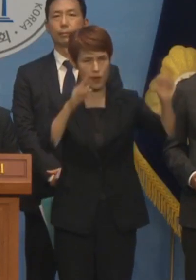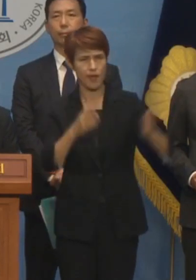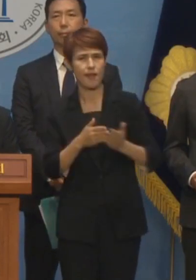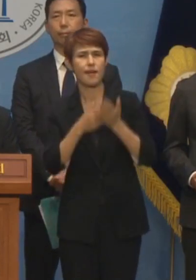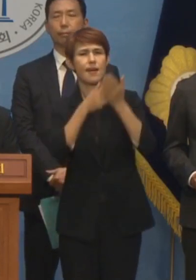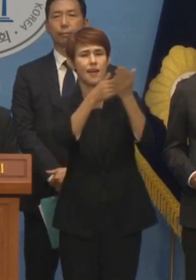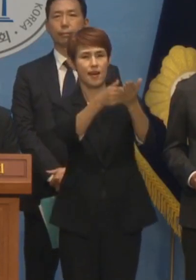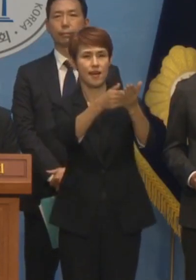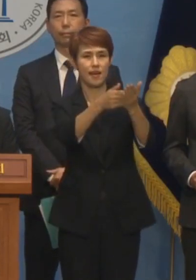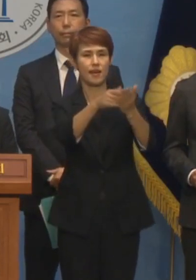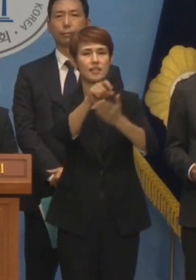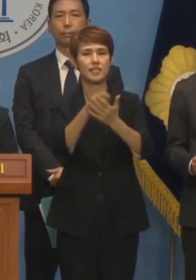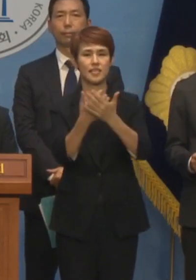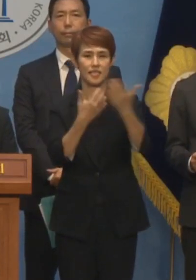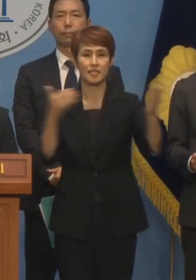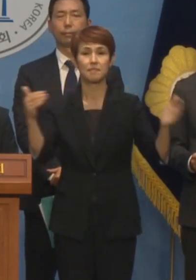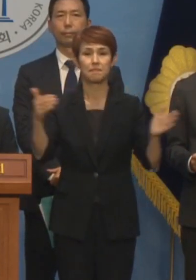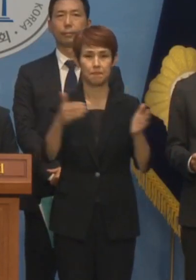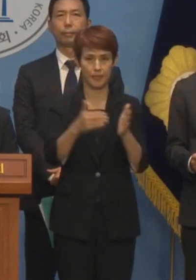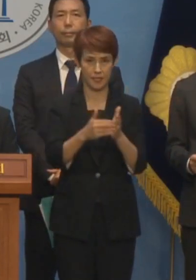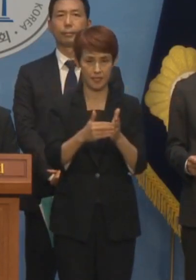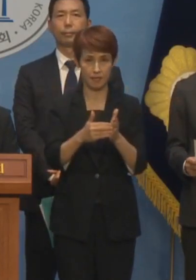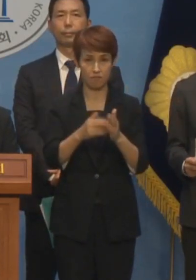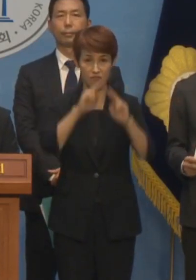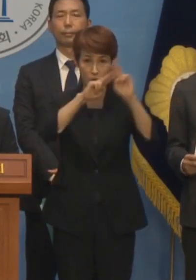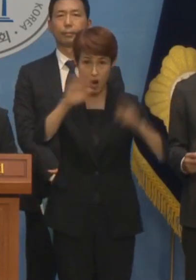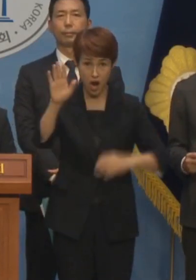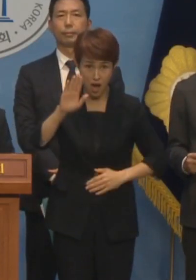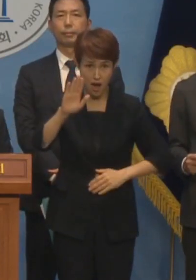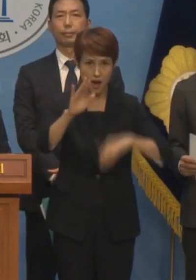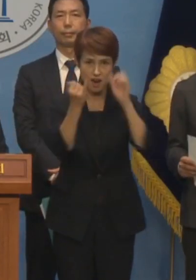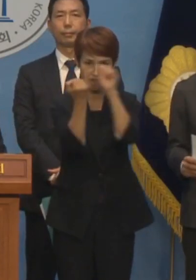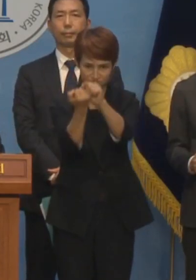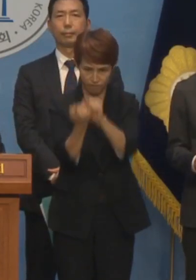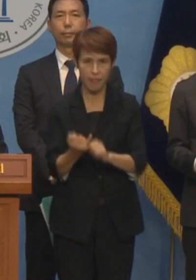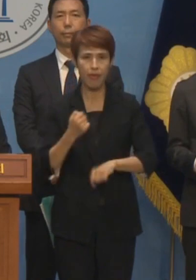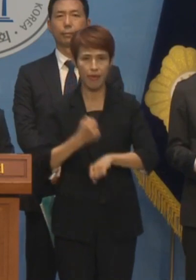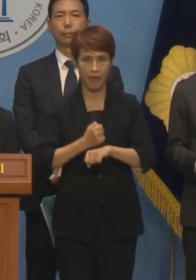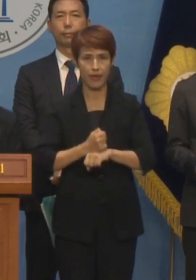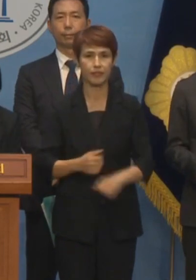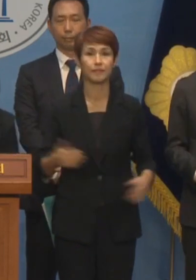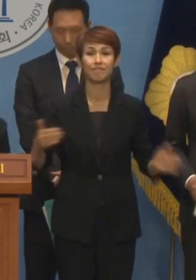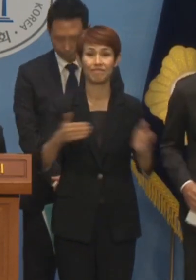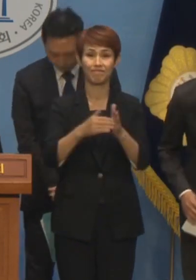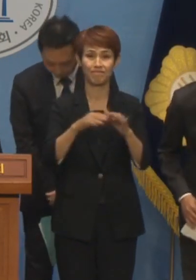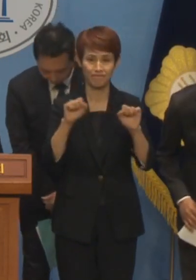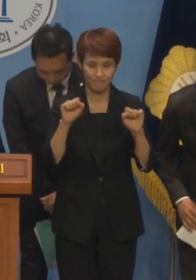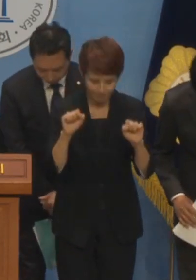철회하라는 기자회견을 마치겠습니다. 철회하지 않으면 끌어내리겠습니다. 이상 마치겠습니다.